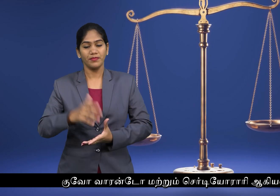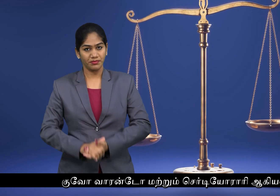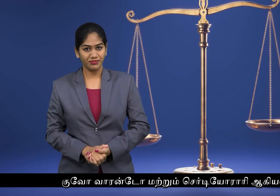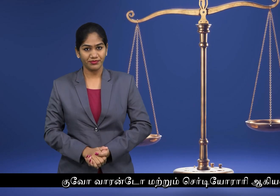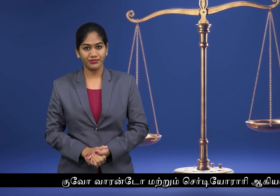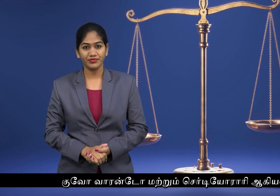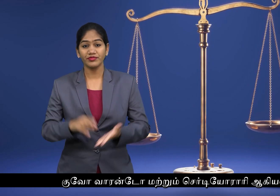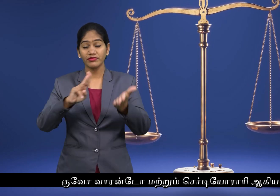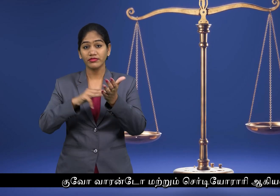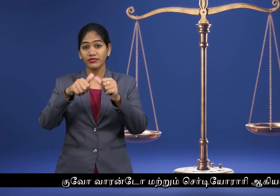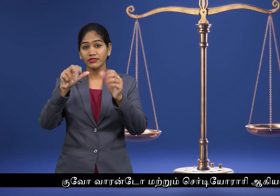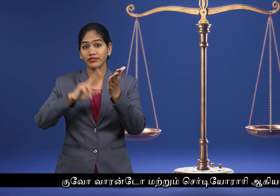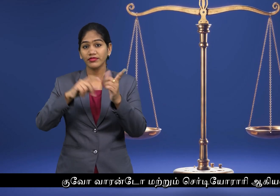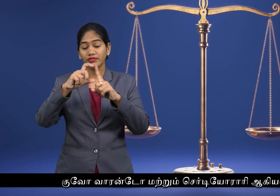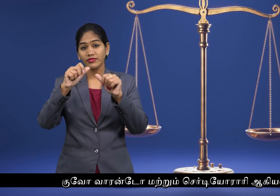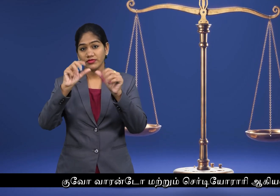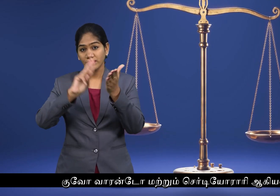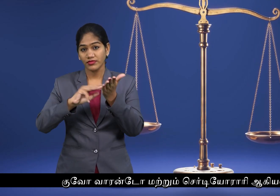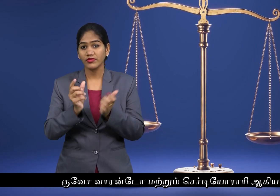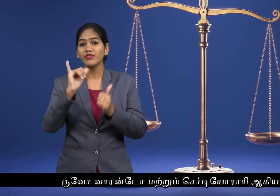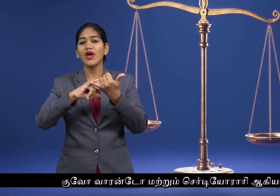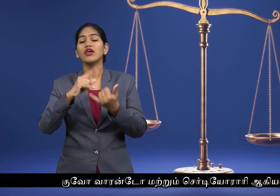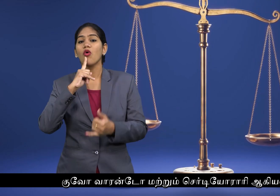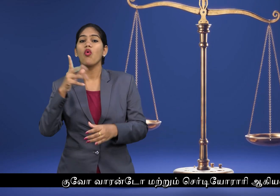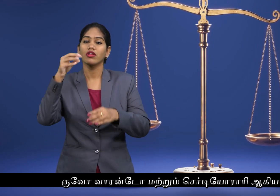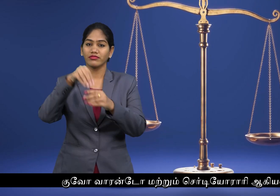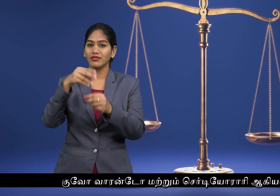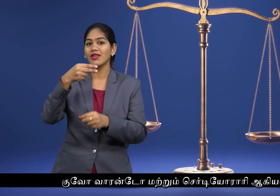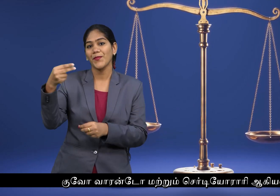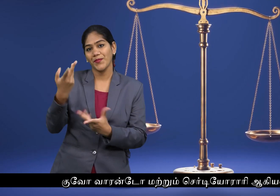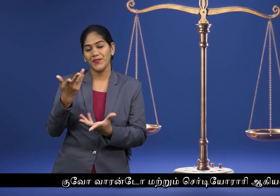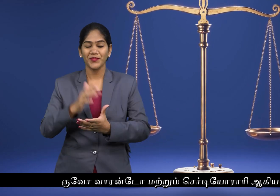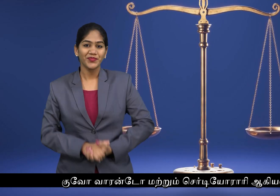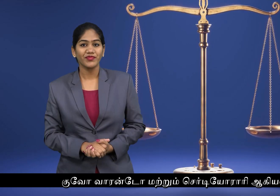மற்றும் செடியோராரி ஆகியவை அடங்கும்.